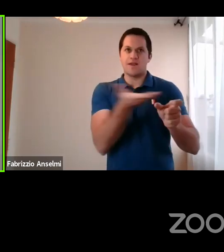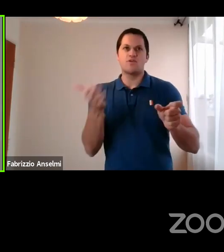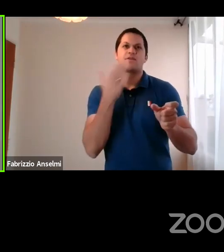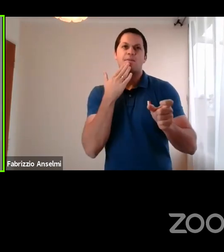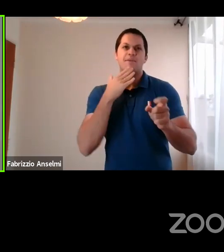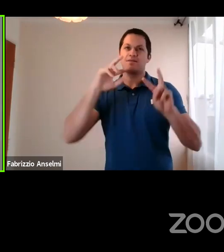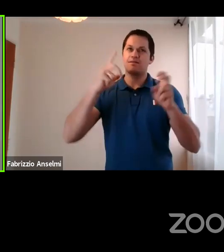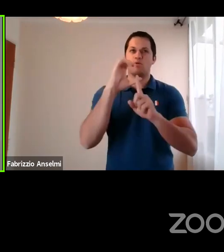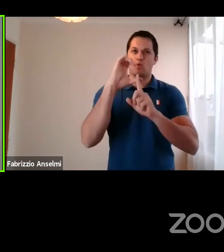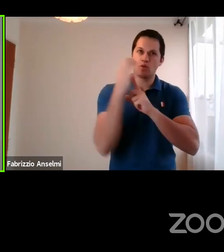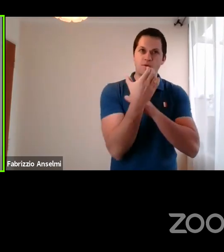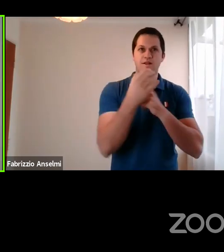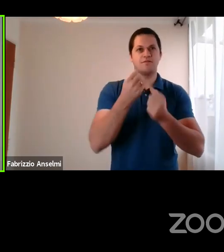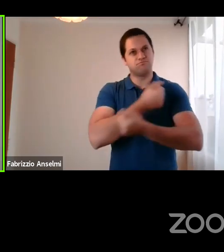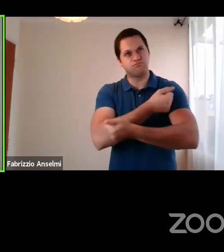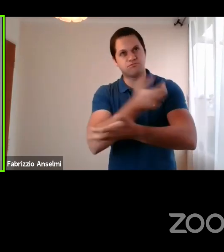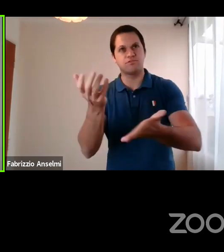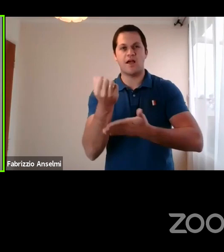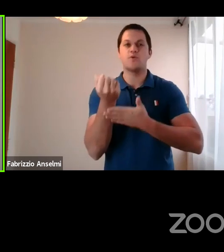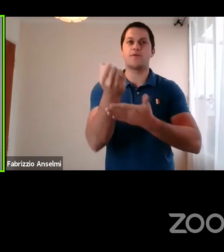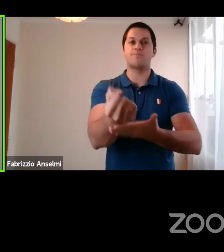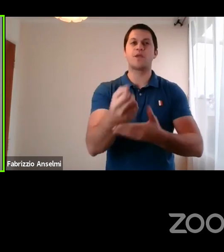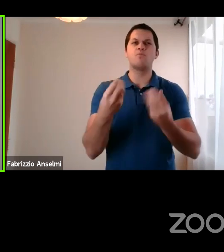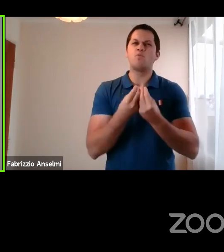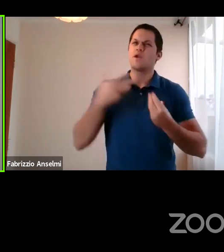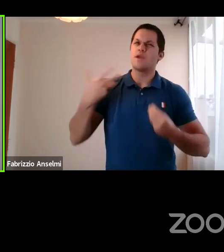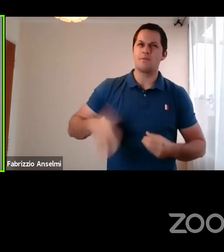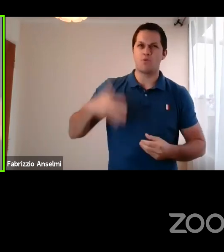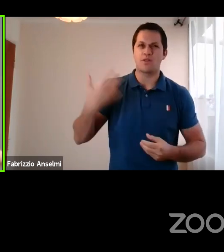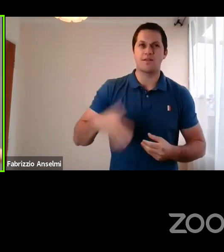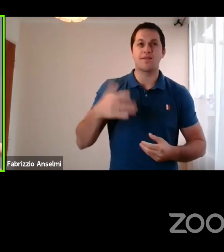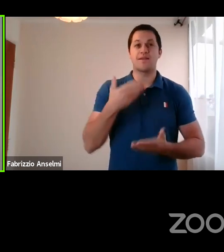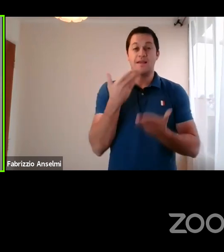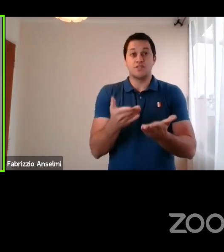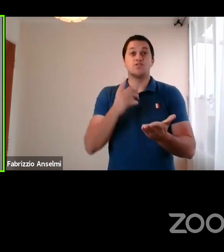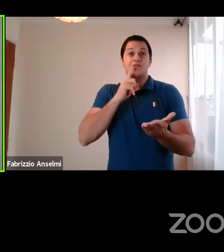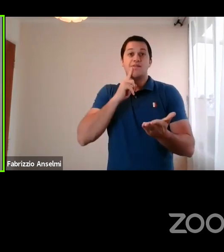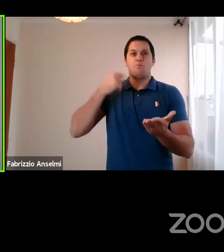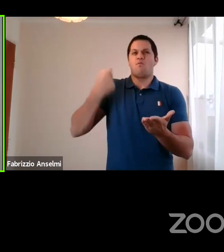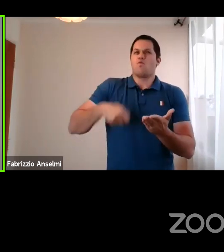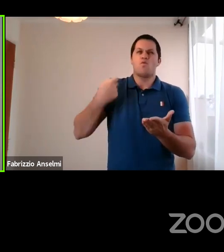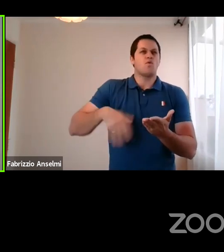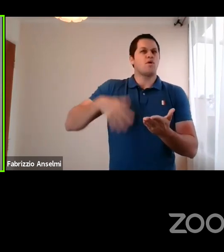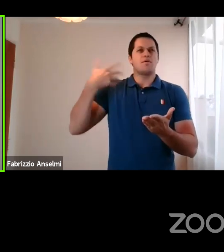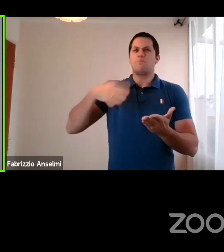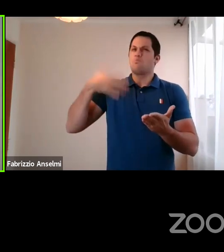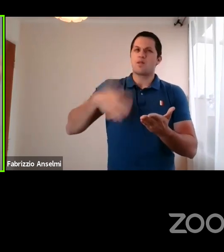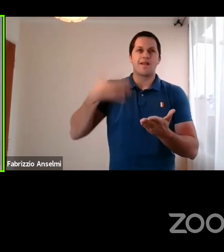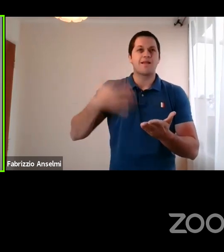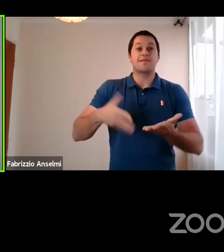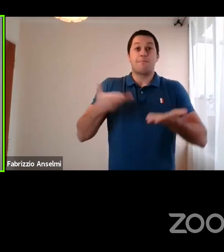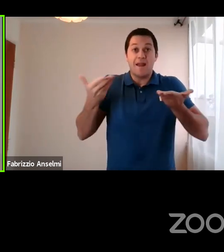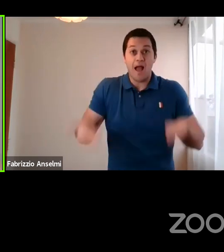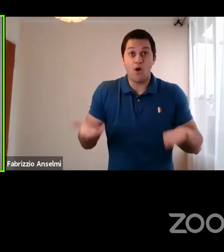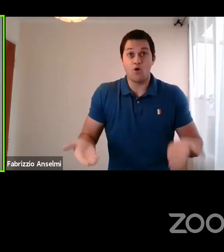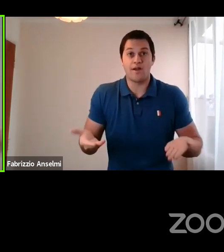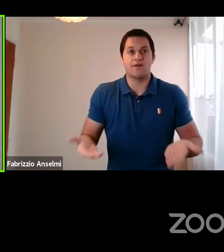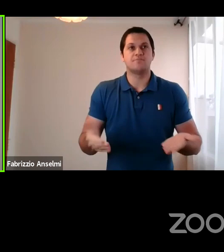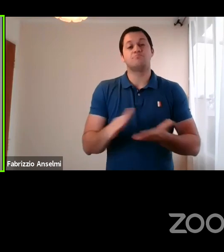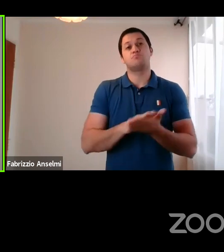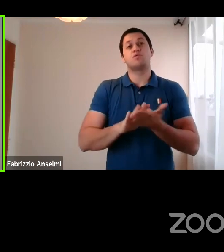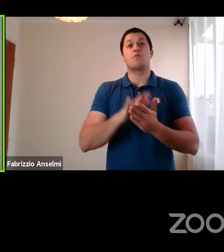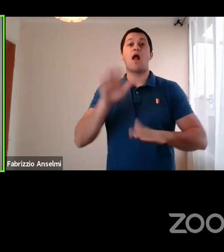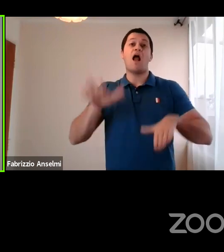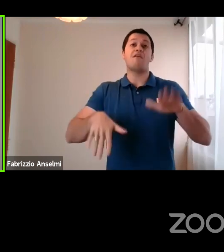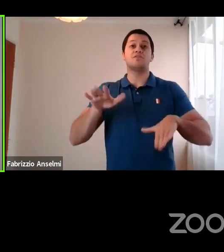Lo importante es que el patrimonio reúne un valor manifiesto en el presente, y es dinámico. Cosas que ahora son patrimoniales pueden ser